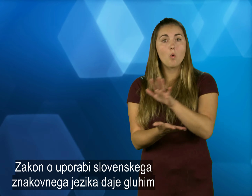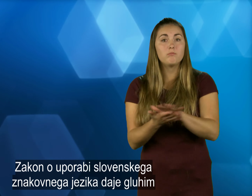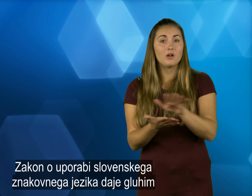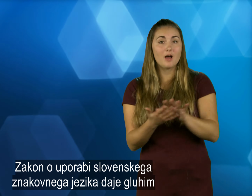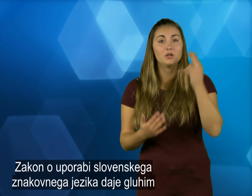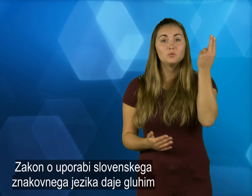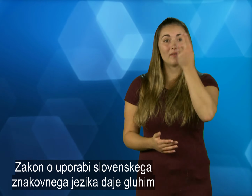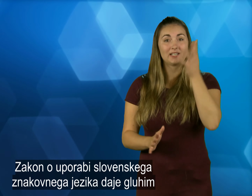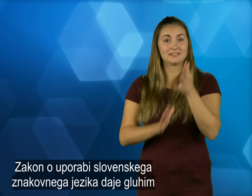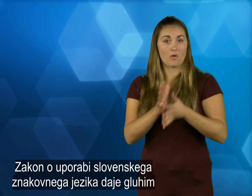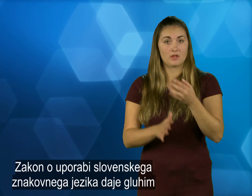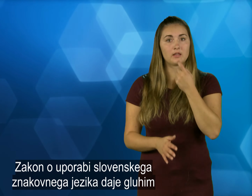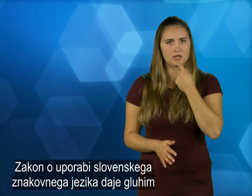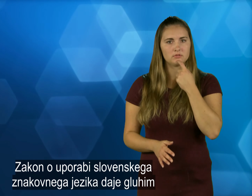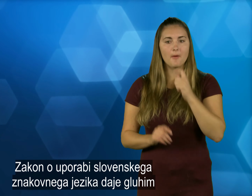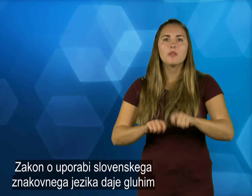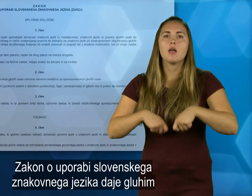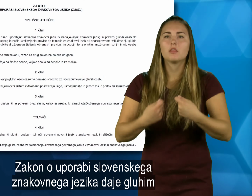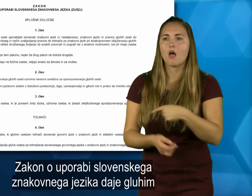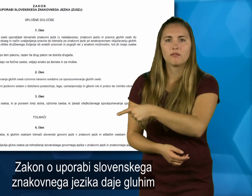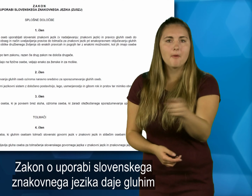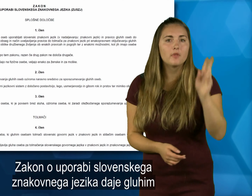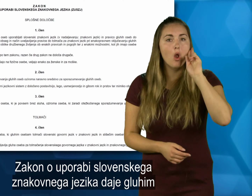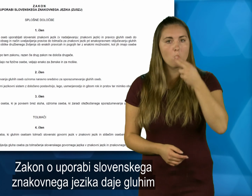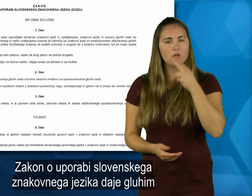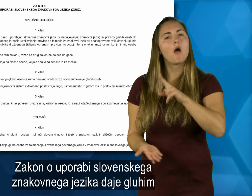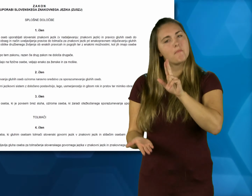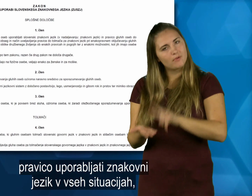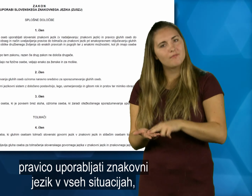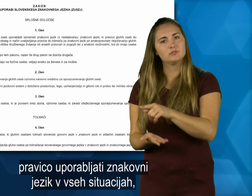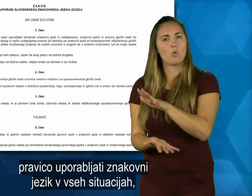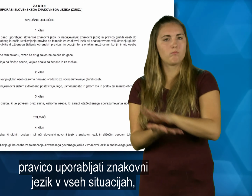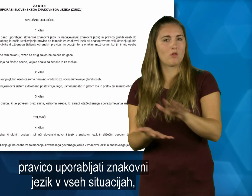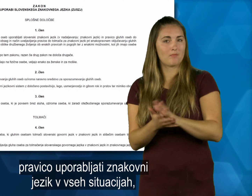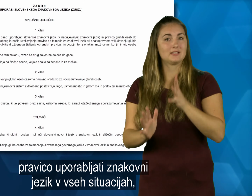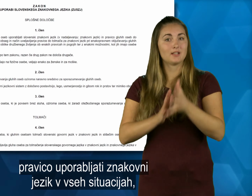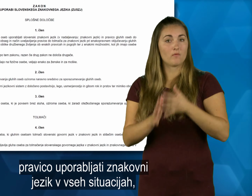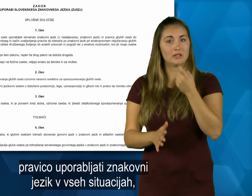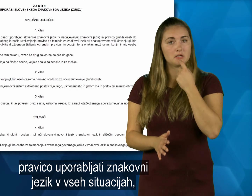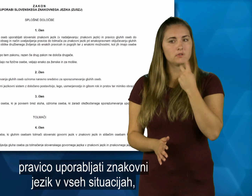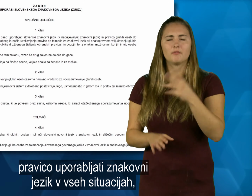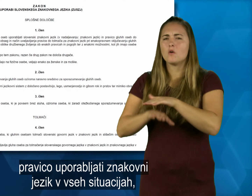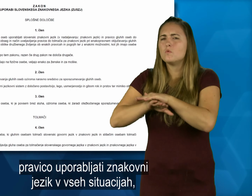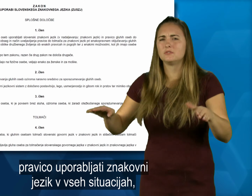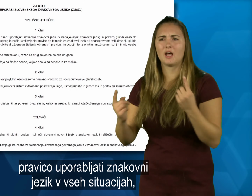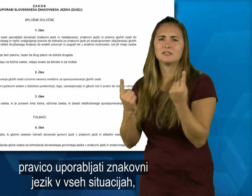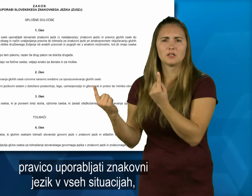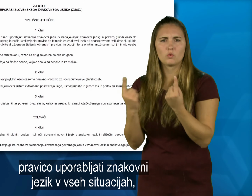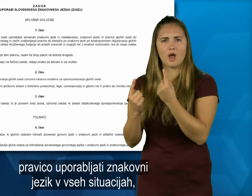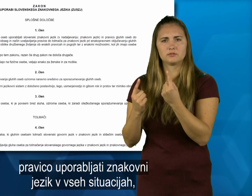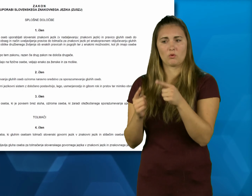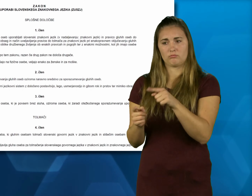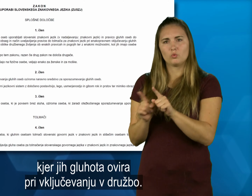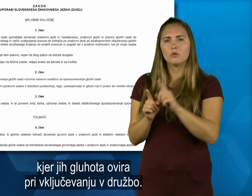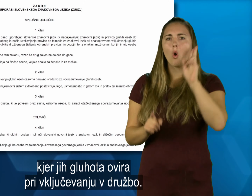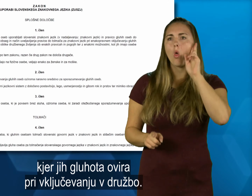Zakon o uporabi slovenskega znakovnega jezika daje gluhim pravico uporabljati znakovni jezik v vseh situacijah, kjer